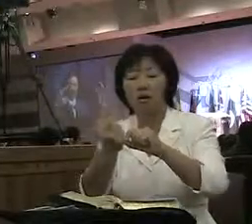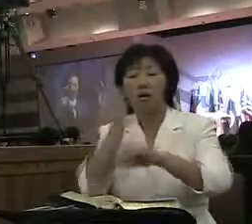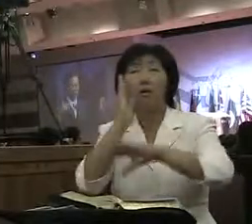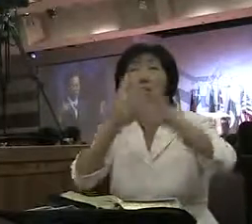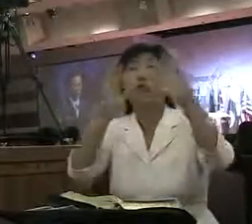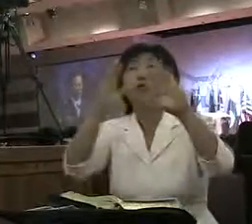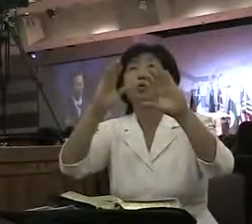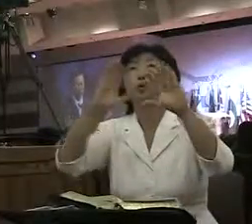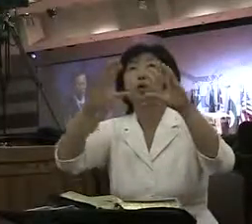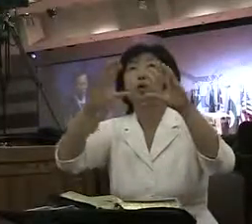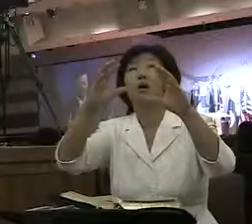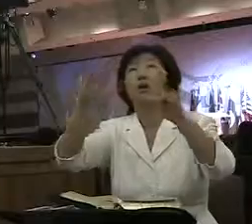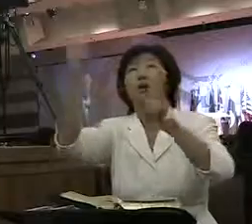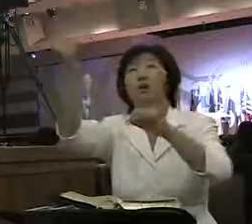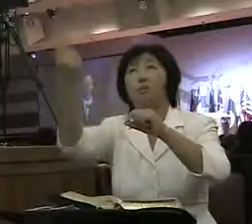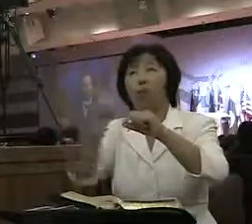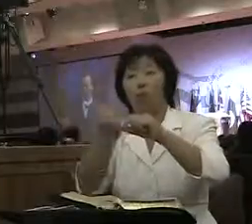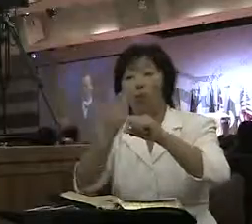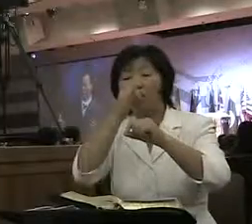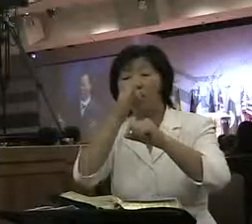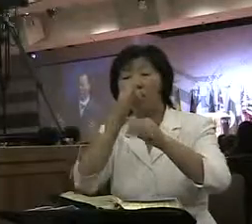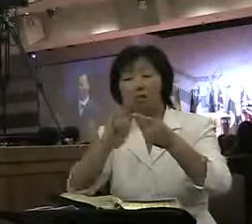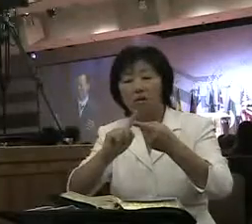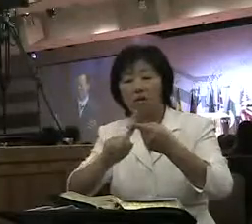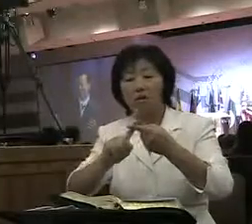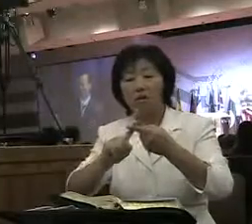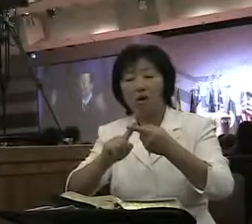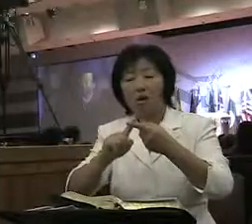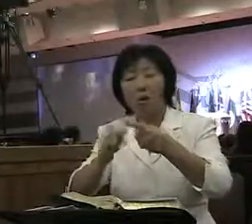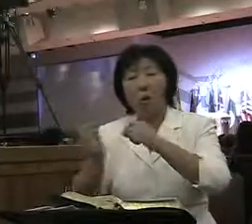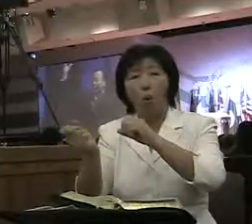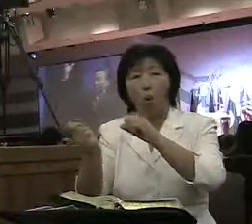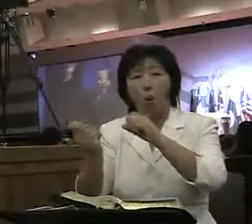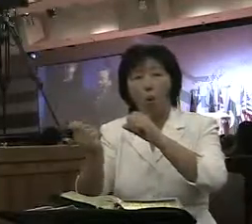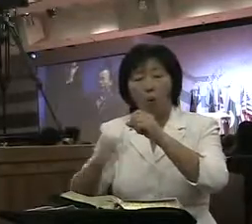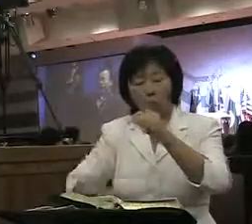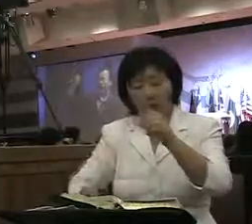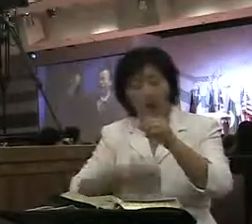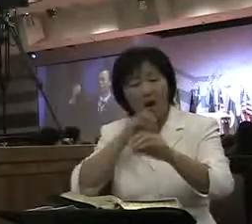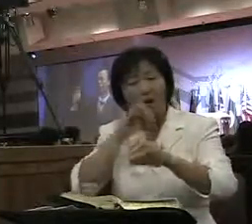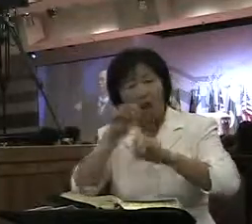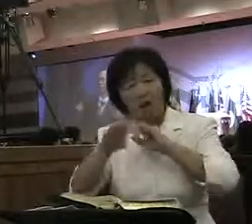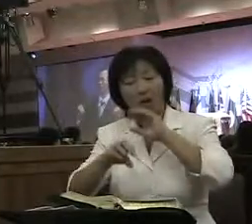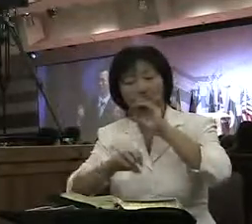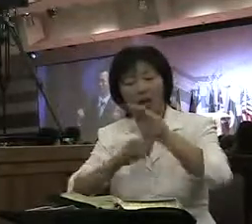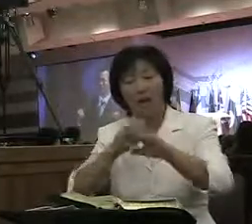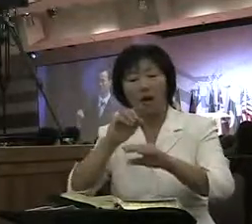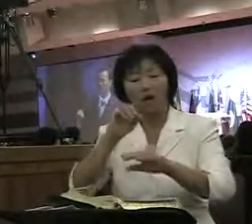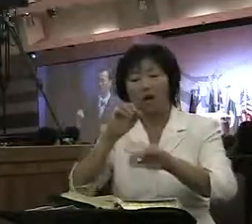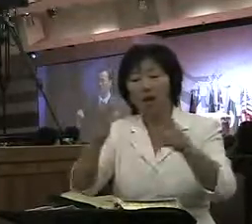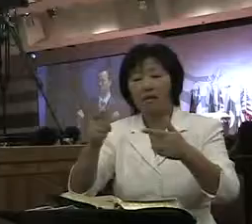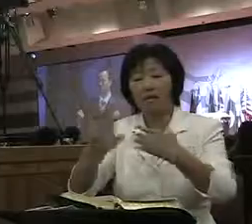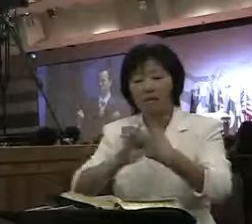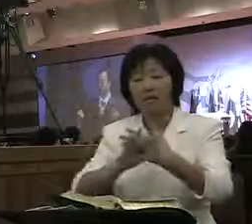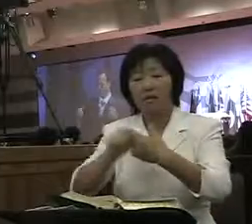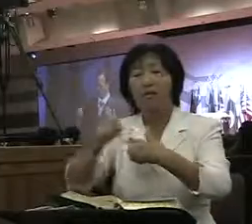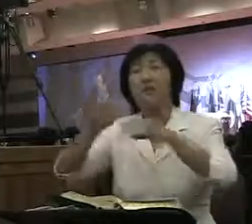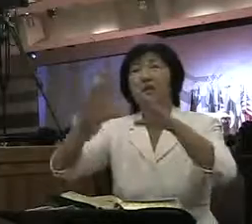있는데, 하나님의 나라가 임하고 있는데 내가 회개하지 아니하니까 그 임하는 그 나라의 능력을 내가 만끽하지